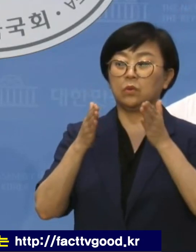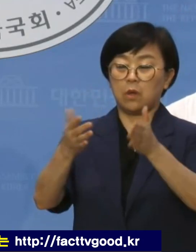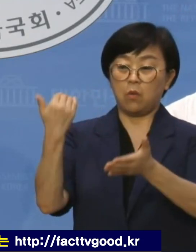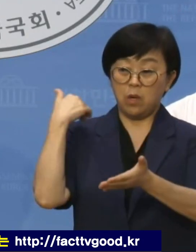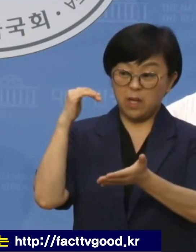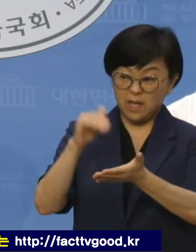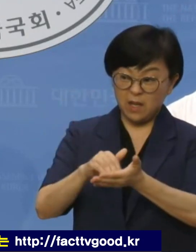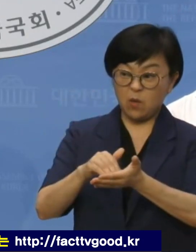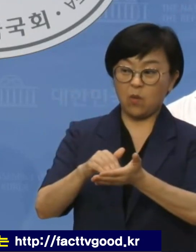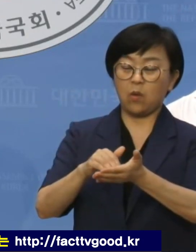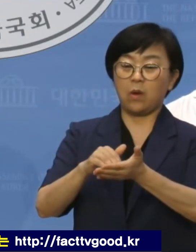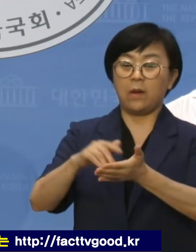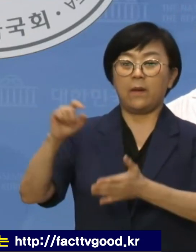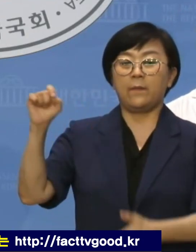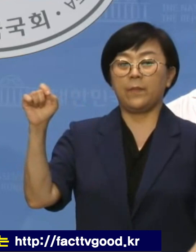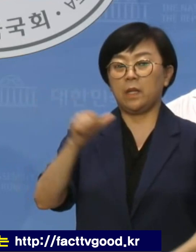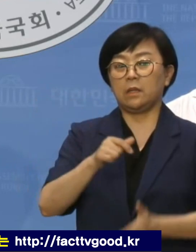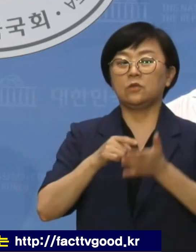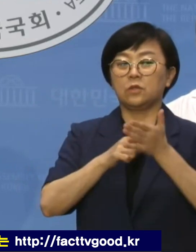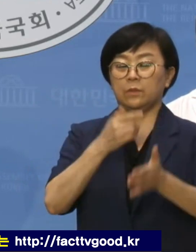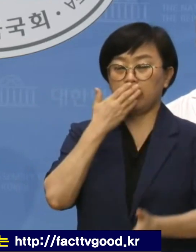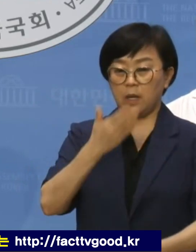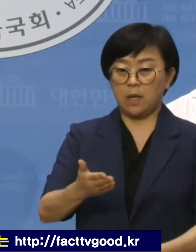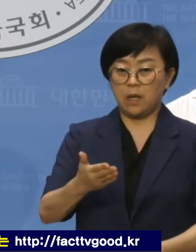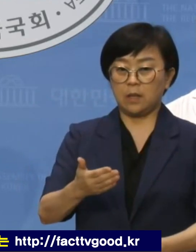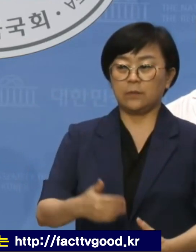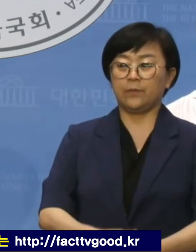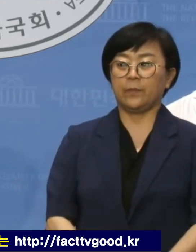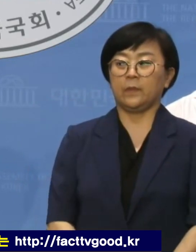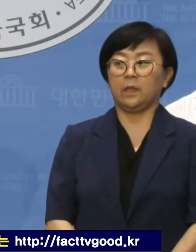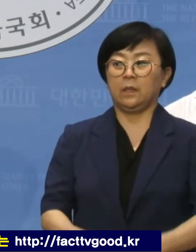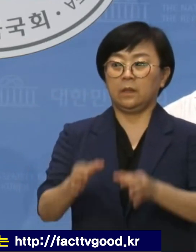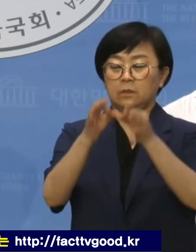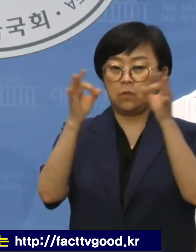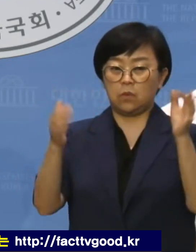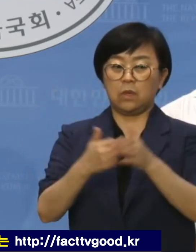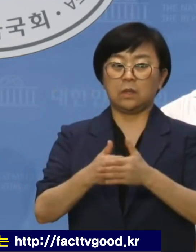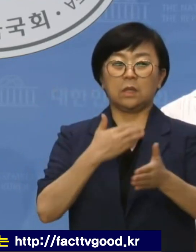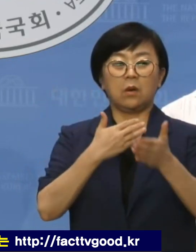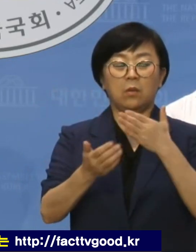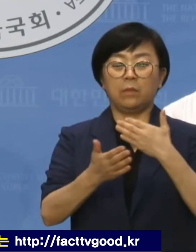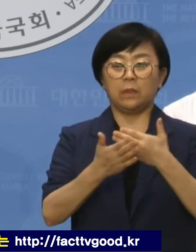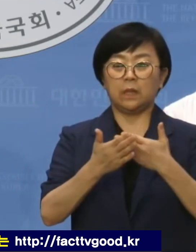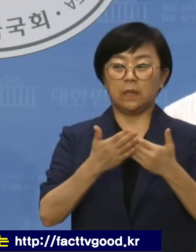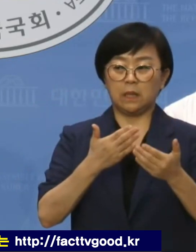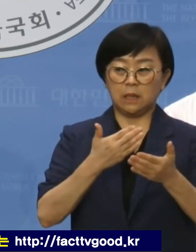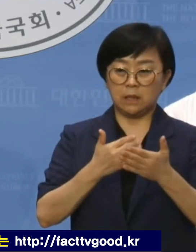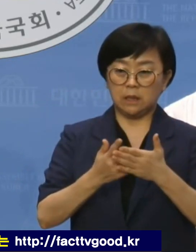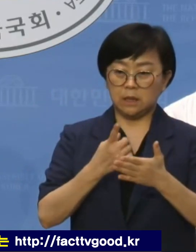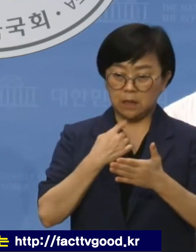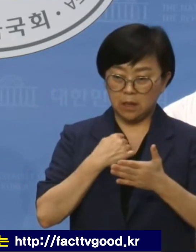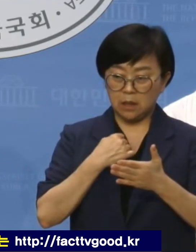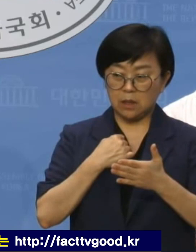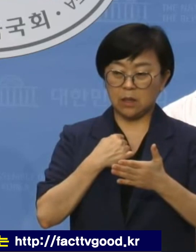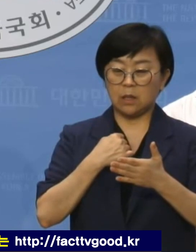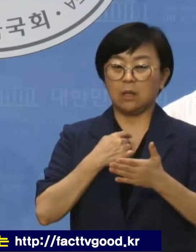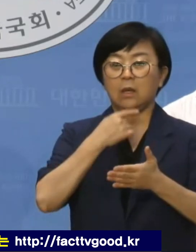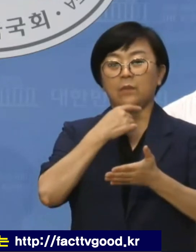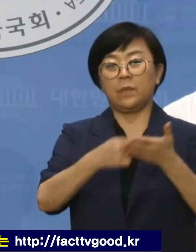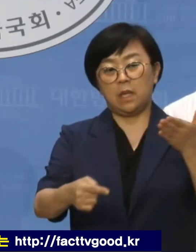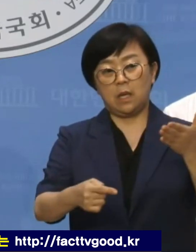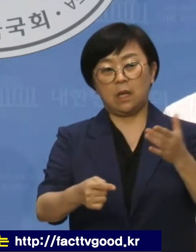원한대로 조속히 추진되어서 그동안 겪으셨던 그런